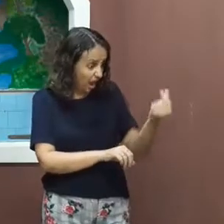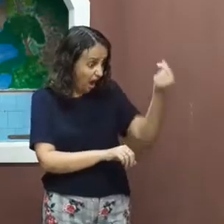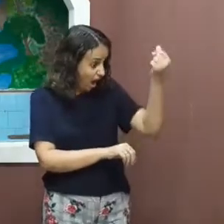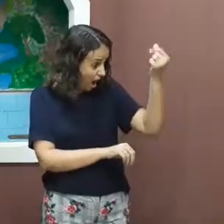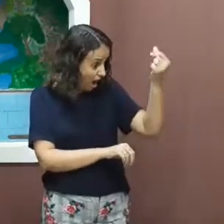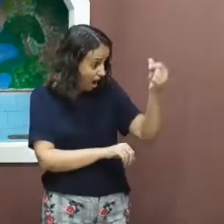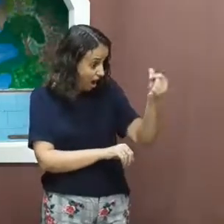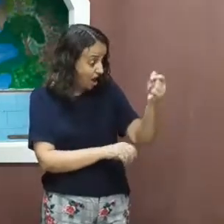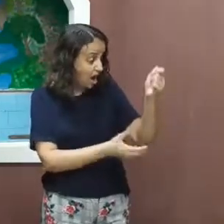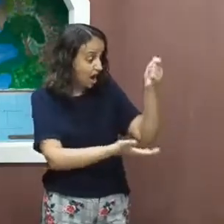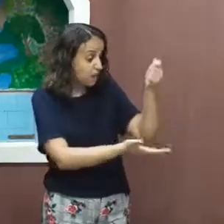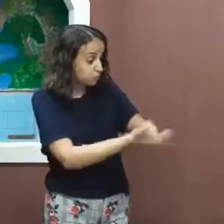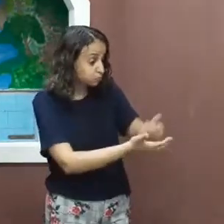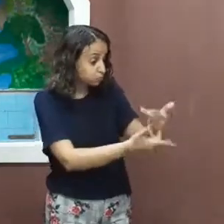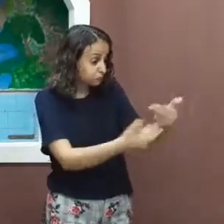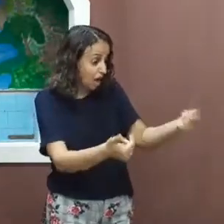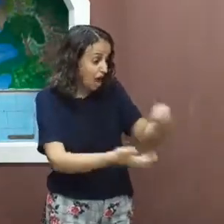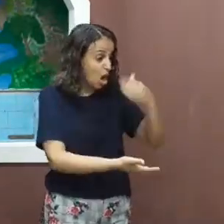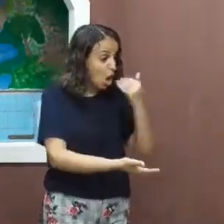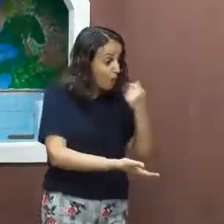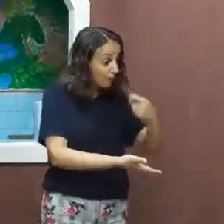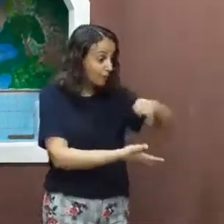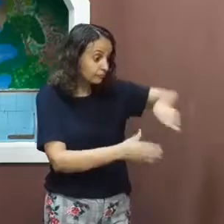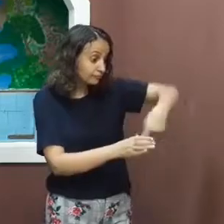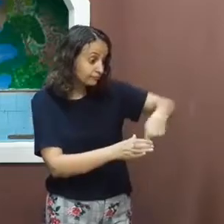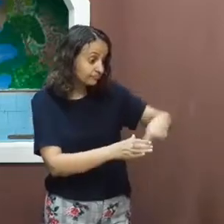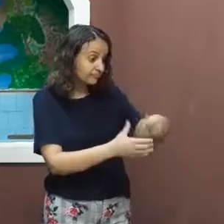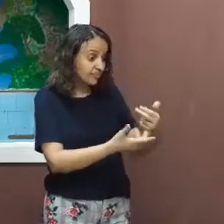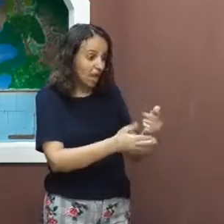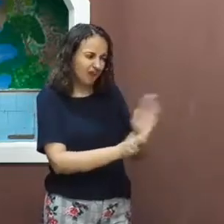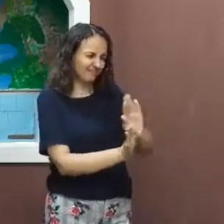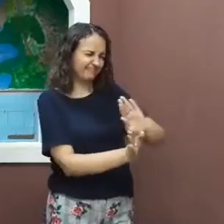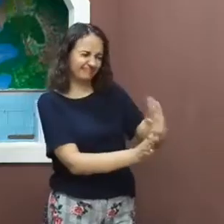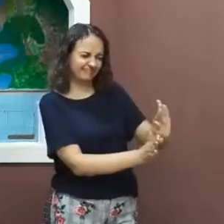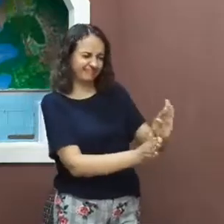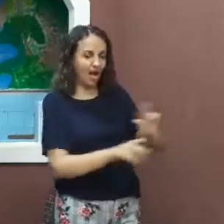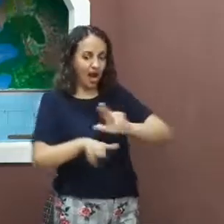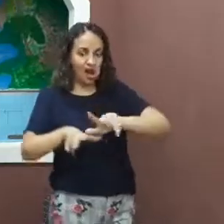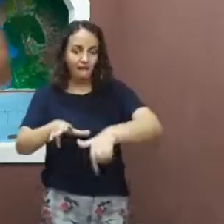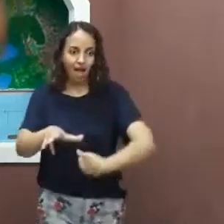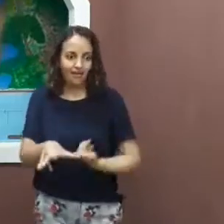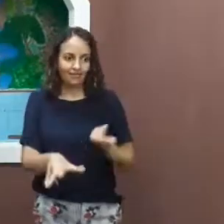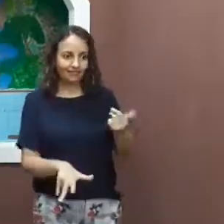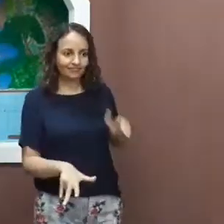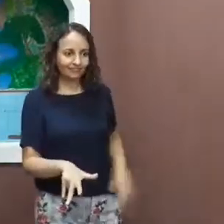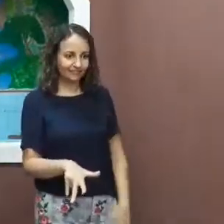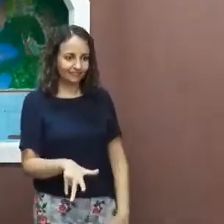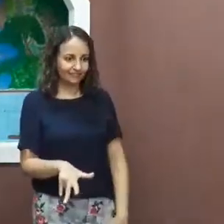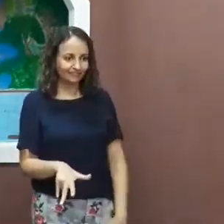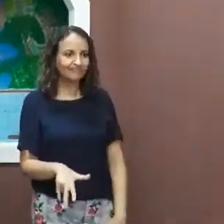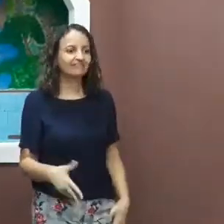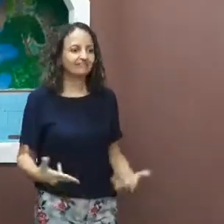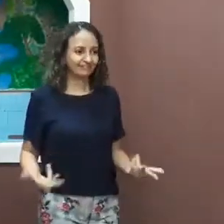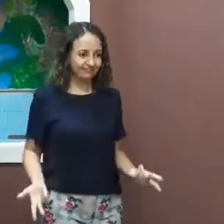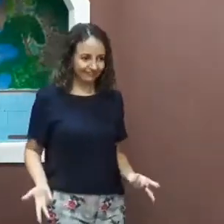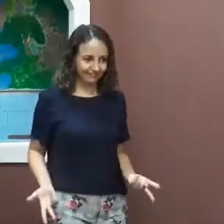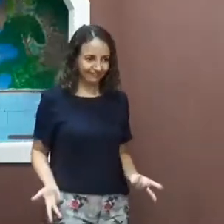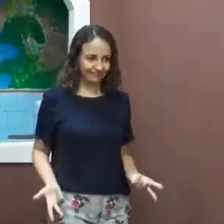que desvia o dinheiro de uma merenda, que desvia o dinheiro de um pneu de um